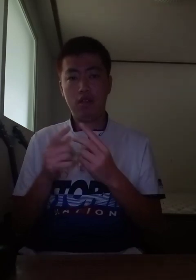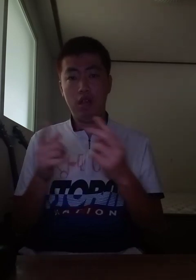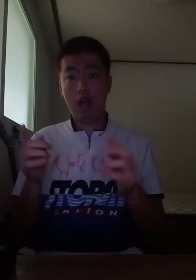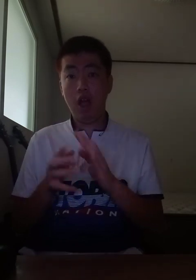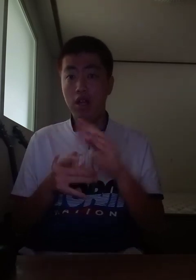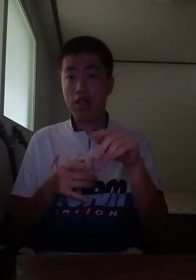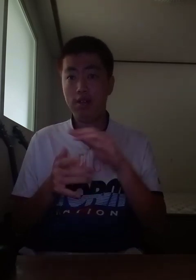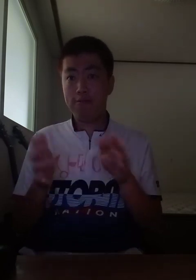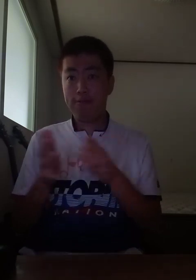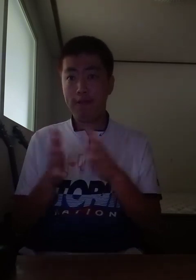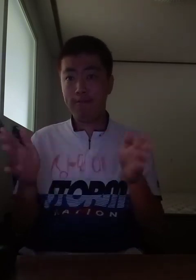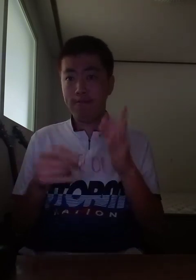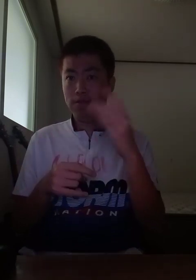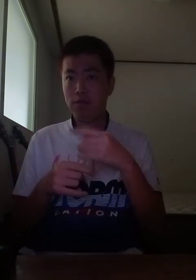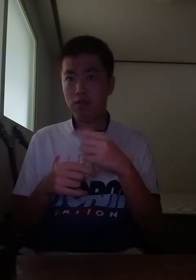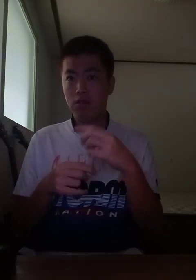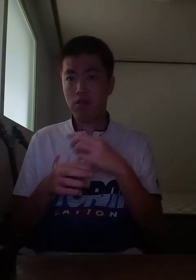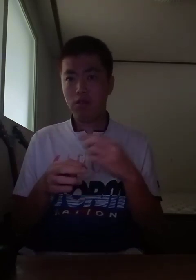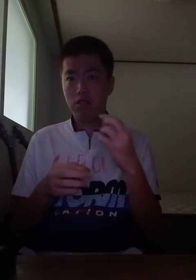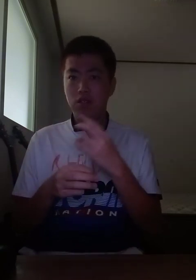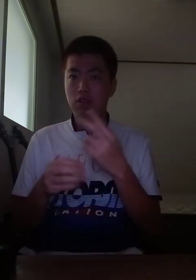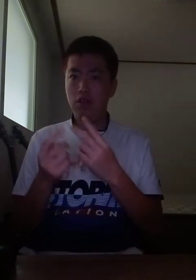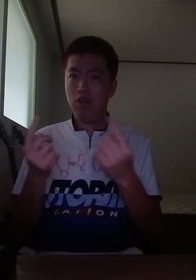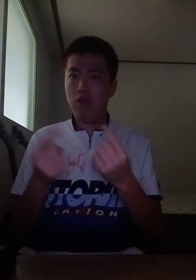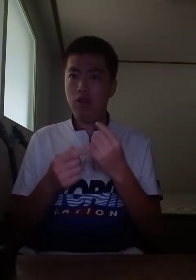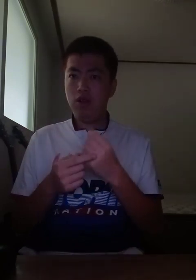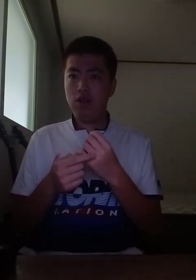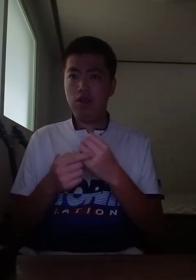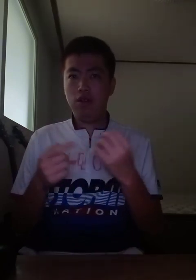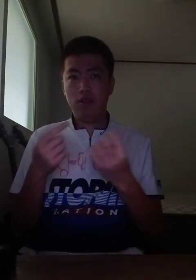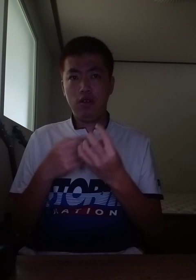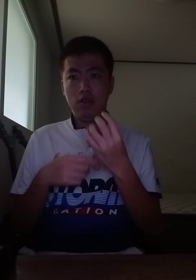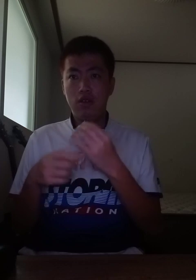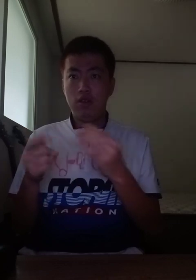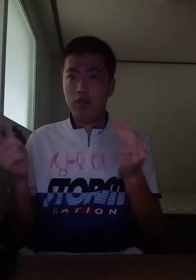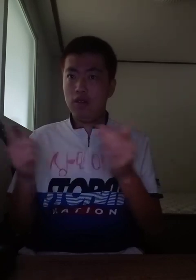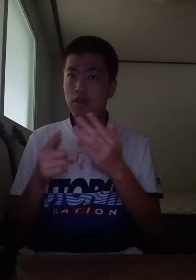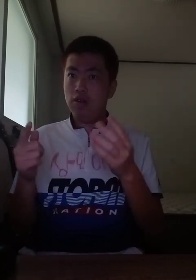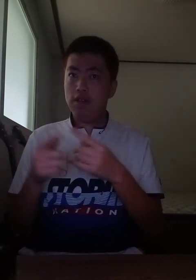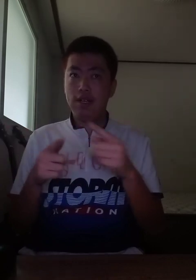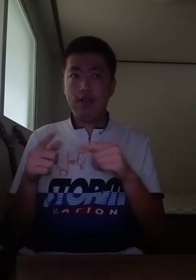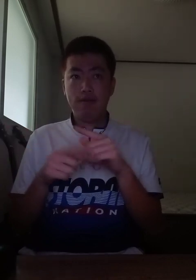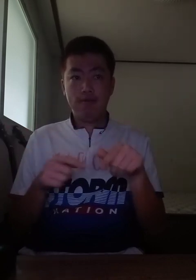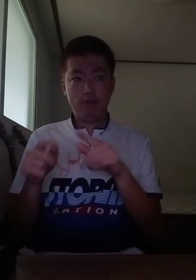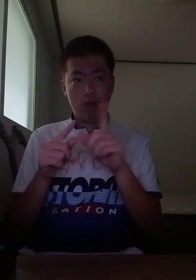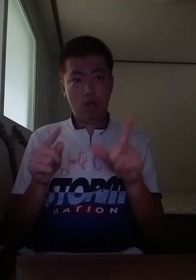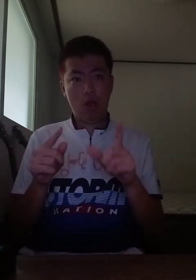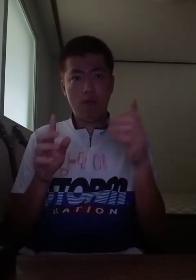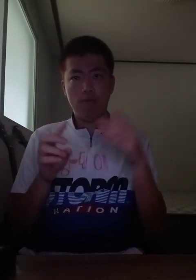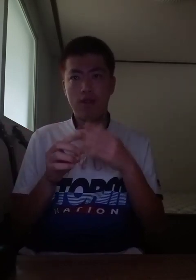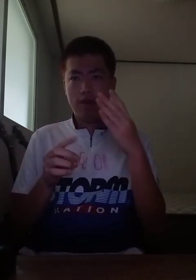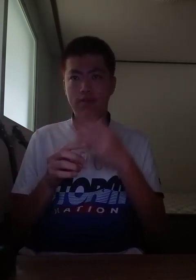사건 등 강력 사건이 벌어진 이후 전국 지자체들이 방범용 CCTV 기능을 향상시키면서 비상벨